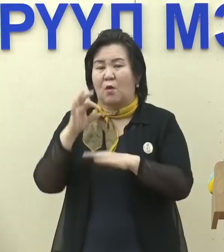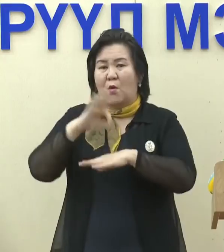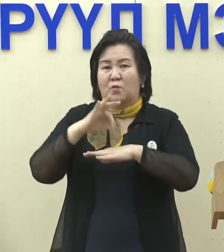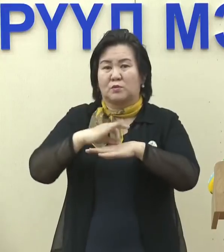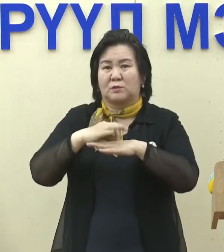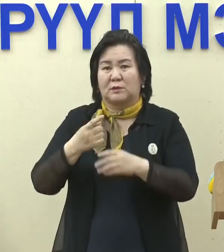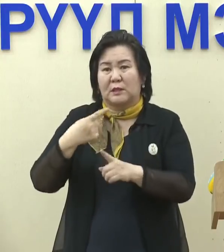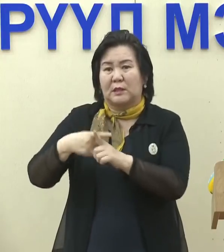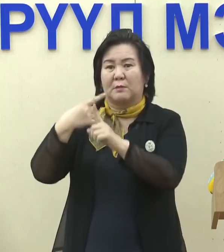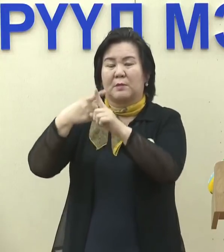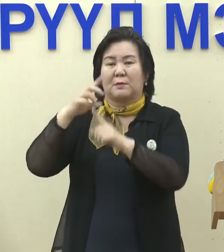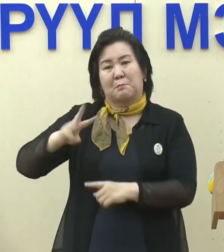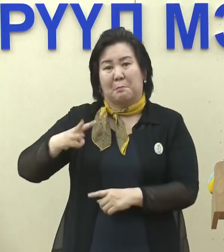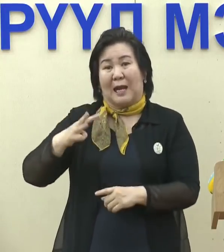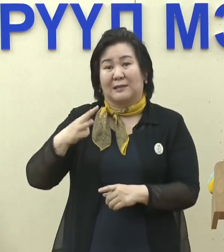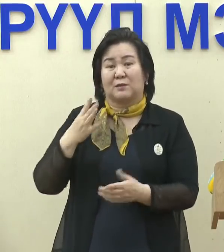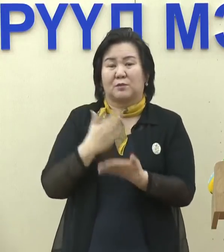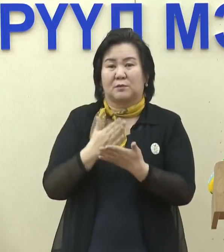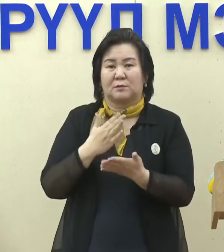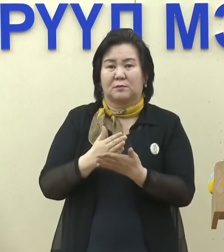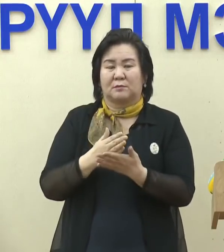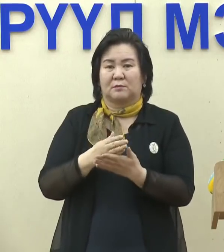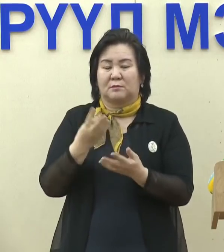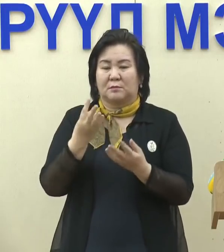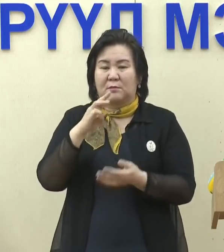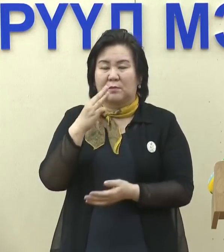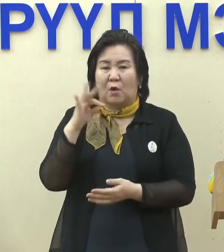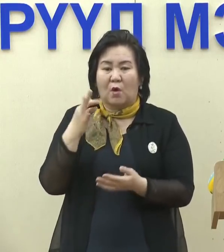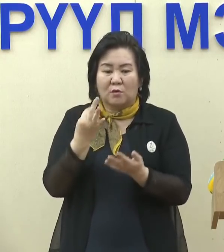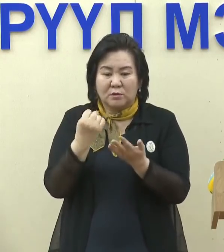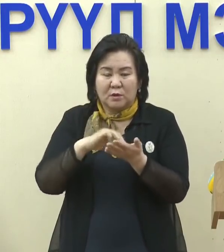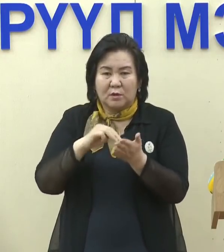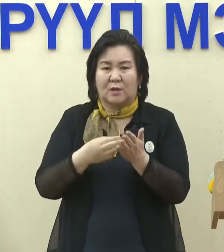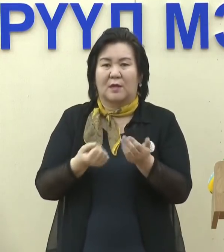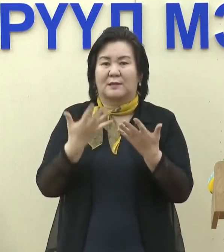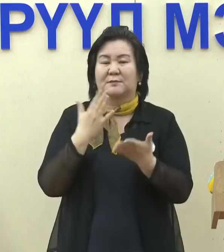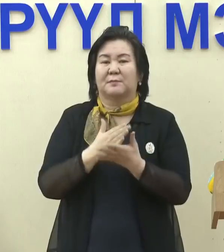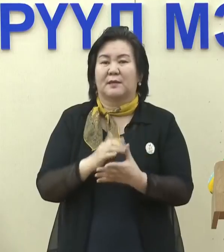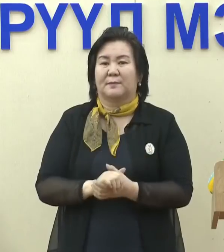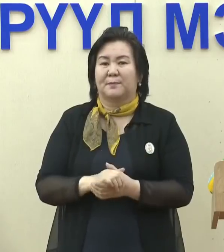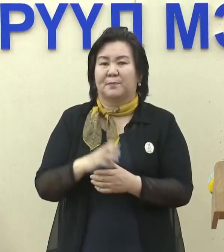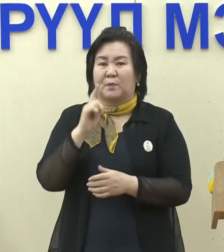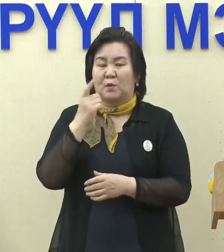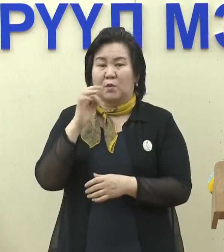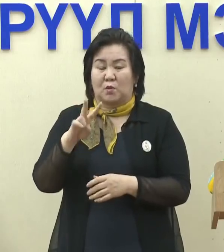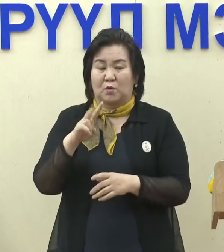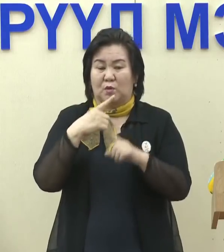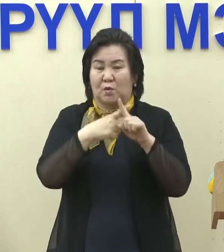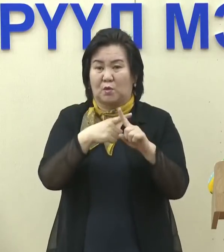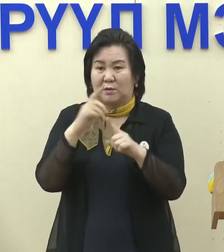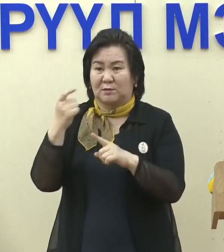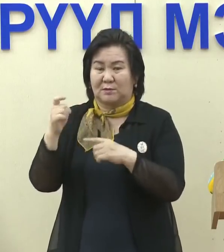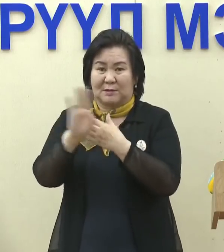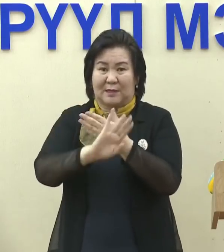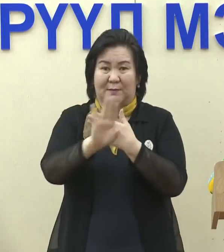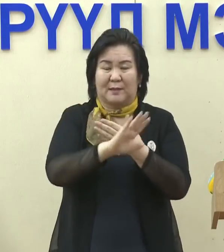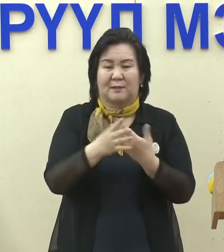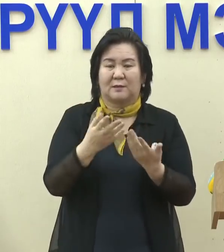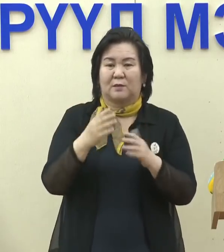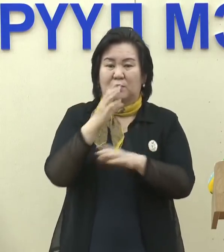нэмэгдэх ийм магадлалтай гэсэн ийм одоо математик тооцоолыг гаргасан байна. За мөн одоо хөл хорио болон хязгаарлалт сургууль цэцэрлэгийн